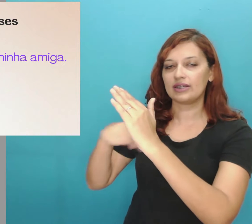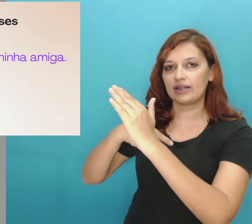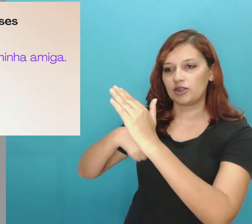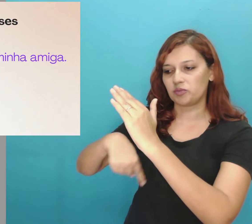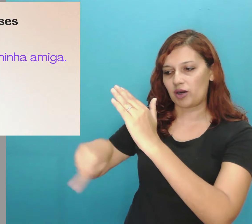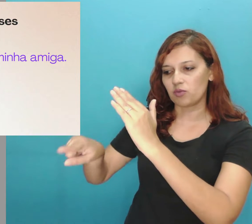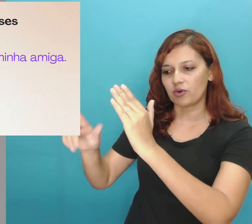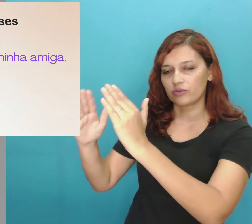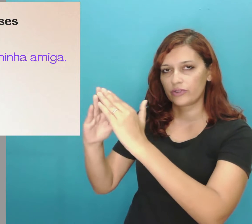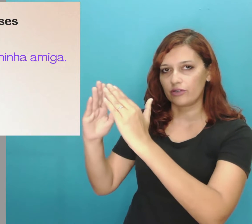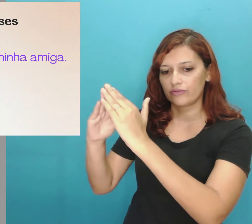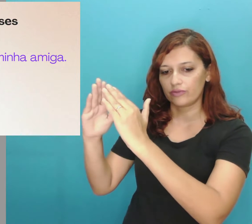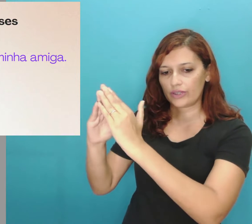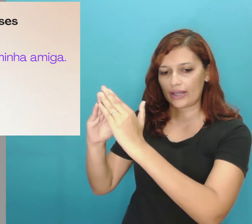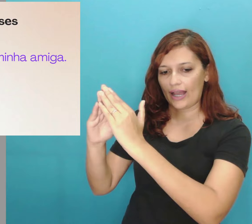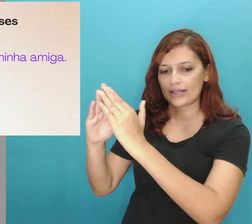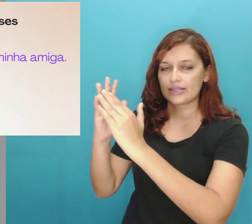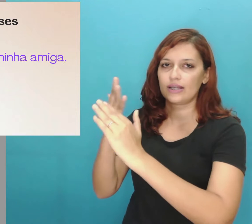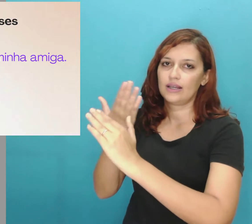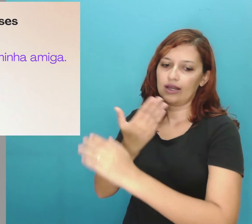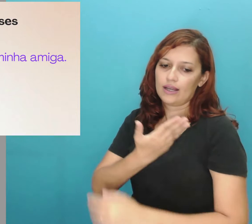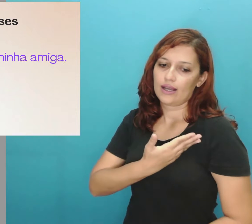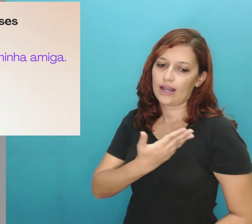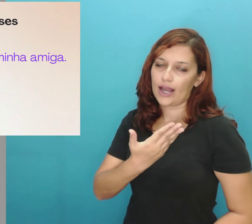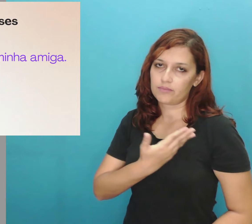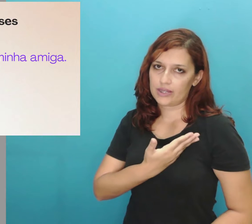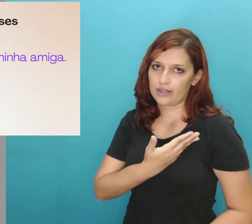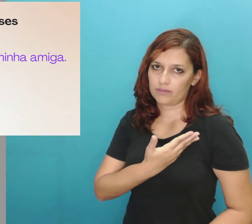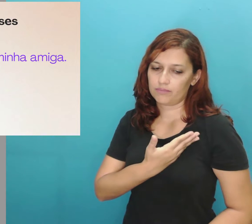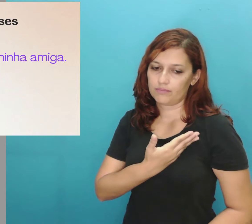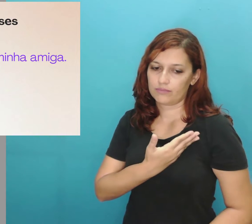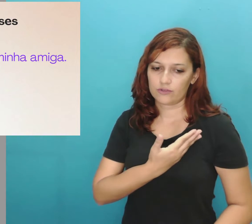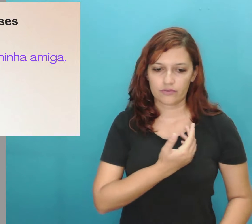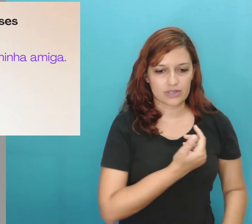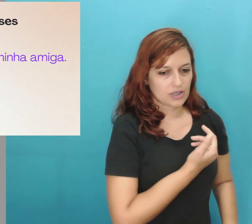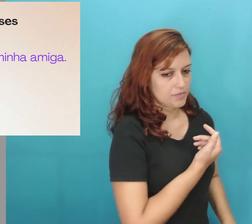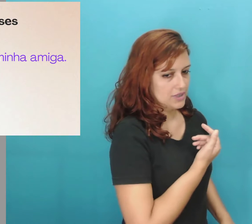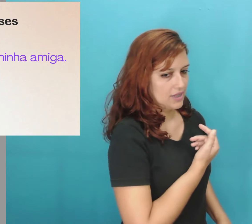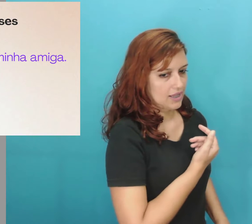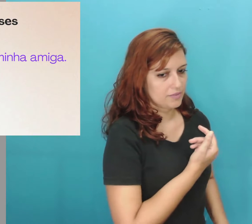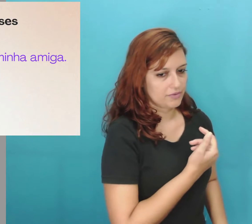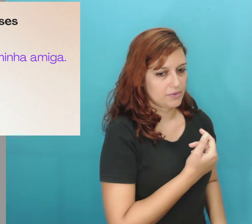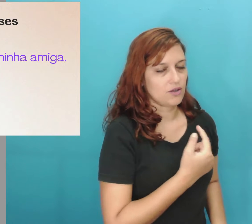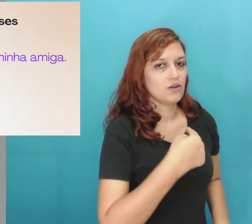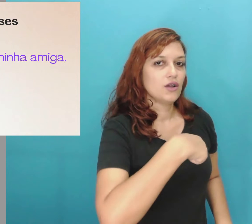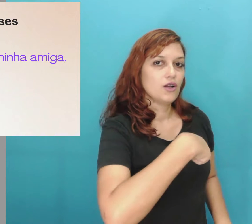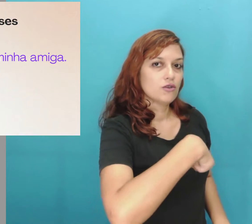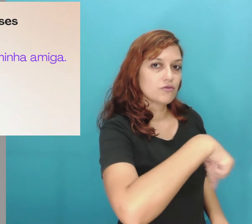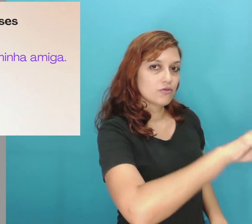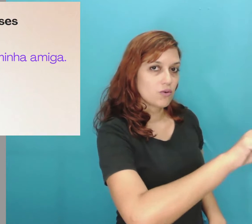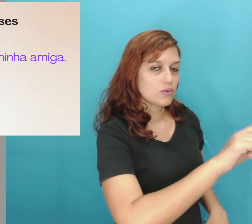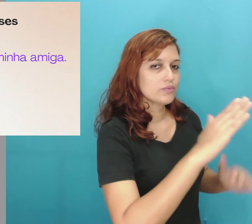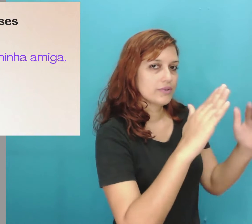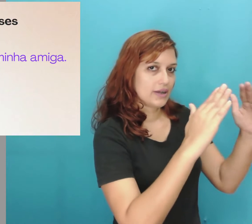indicando para o ponto que eu fui. Casa, amiga. Deixa eu fazer aqui para esse lado para ver melhor. Vou,